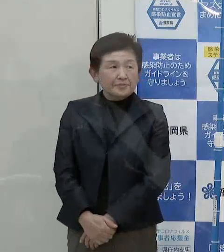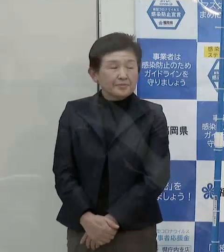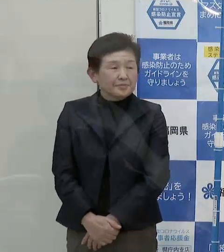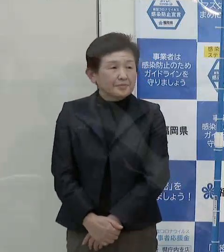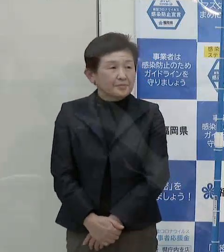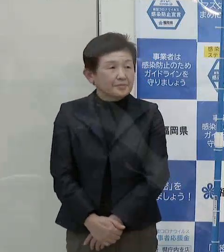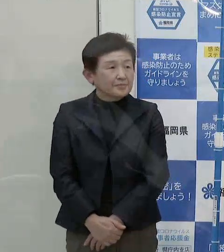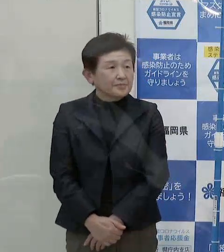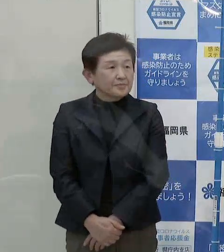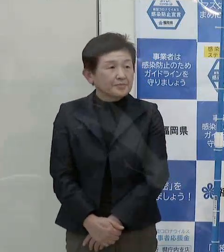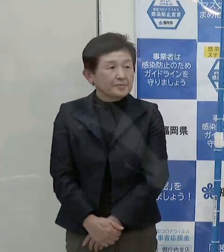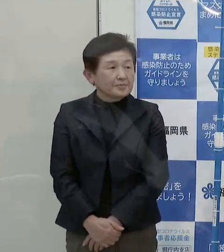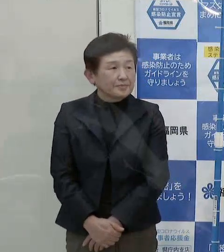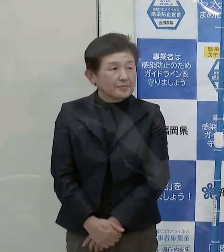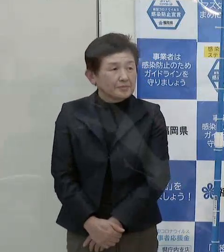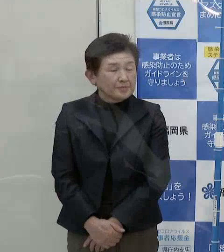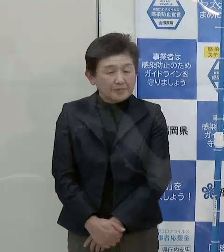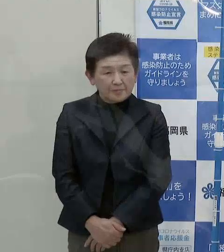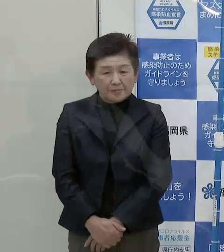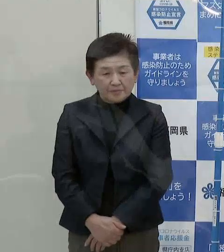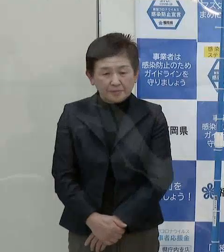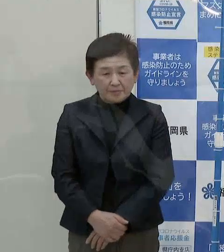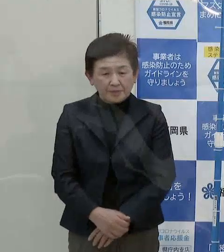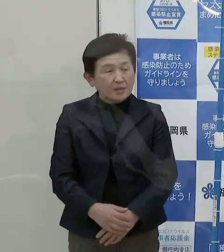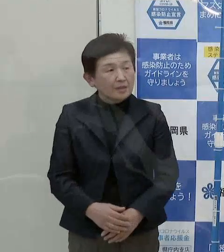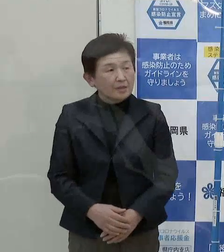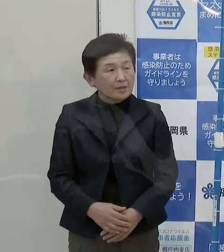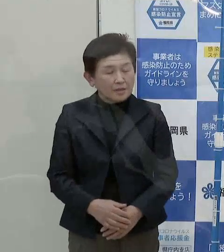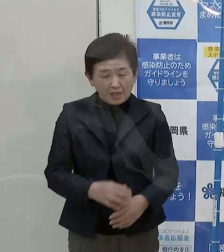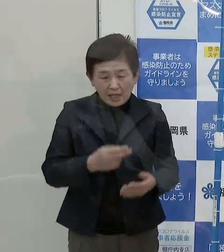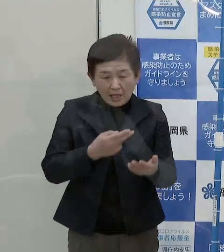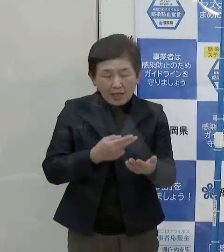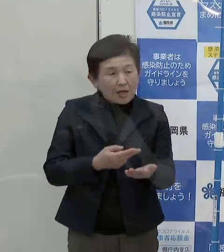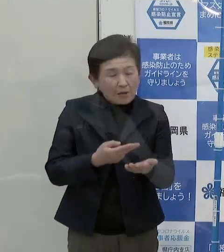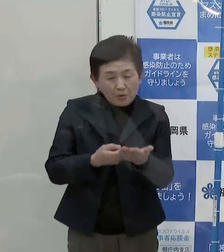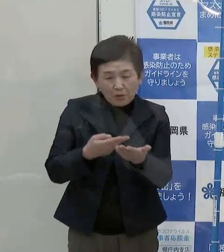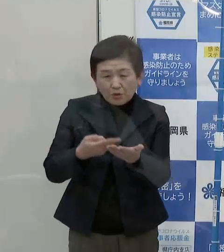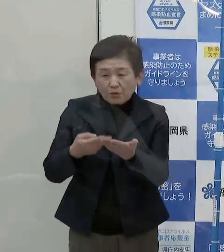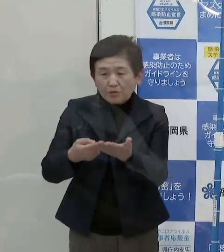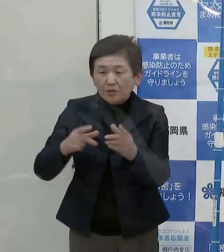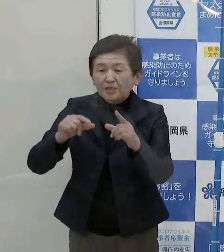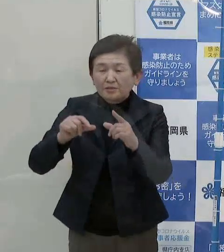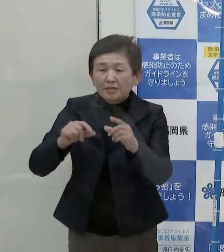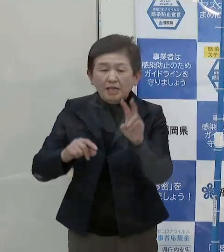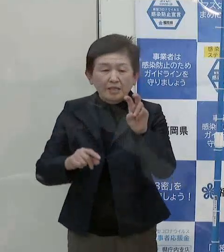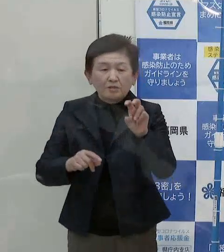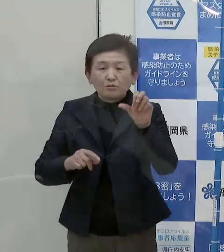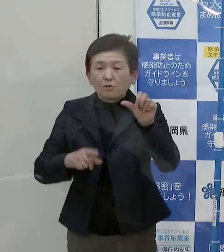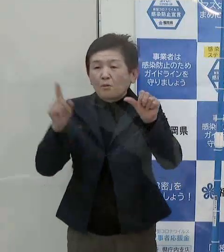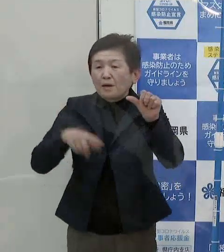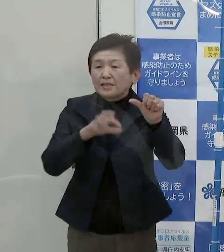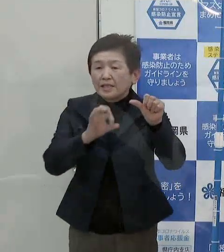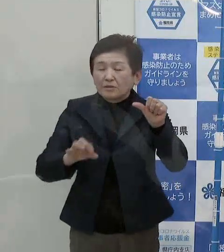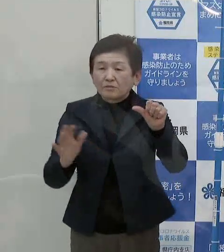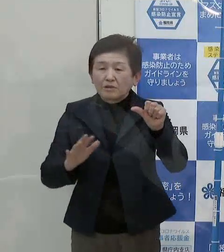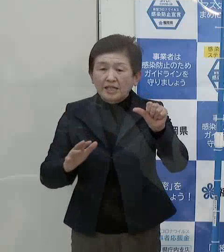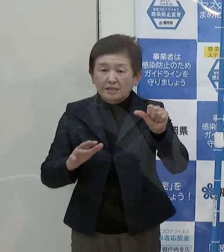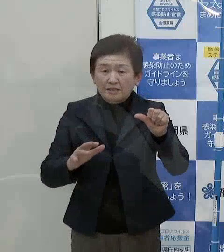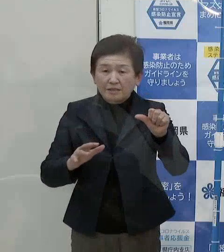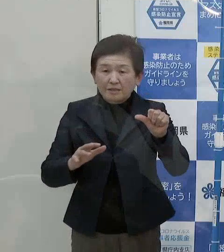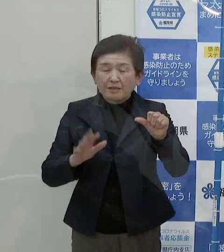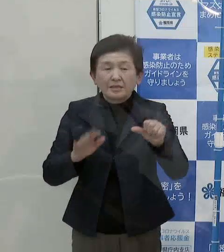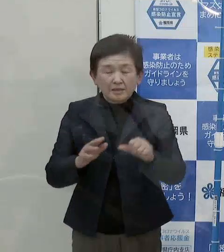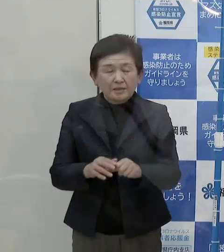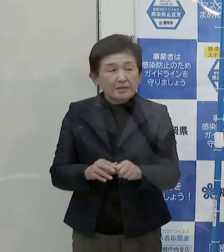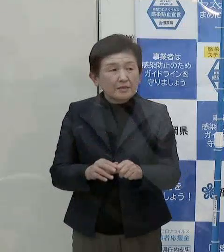はい。病床についてなんですけど、はい、今病床稼働率が 25% ぐらいということで、 はい、